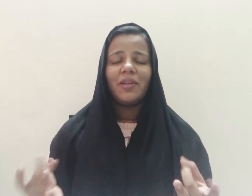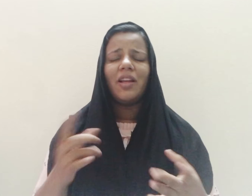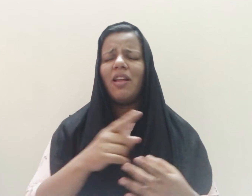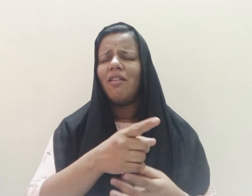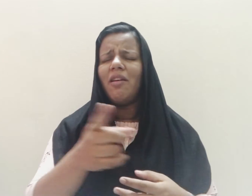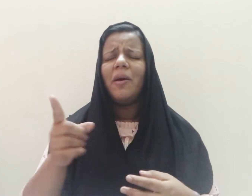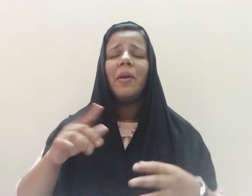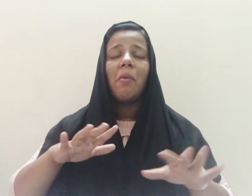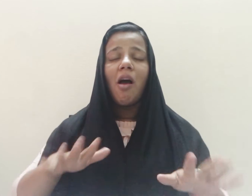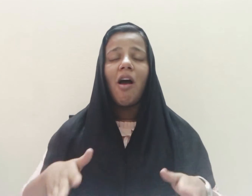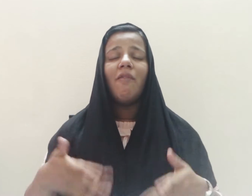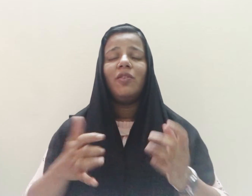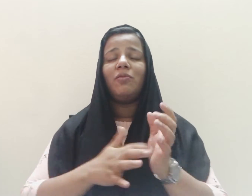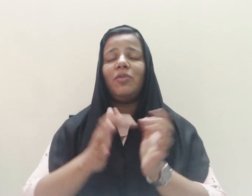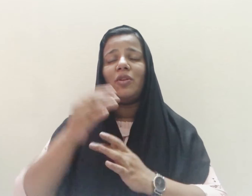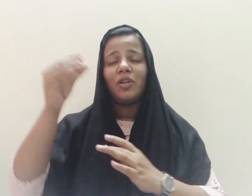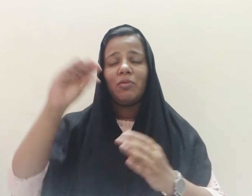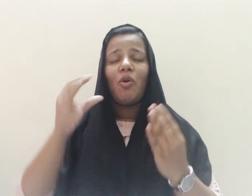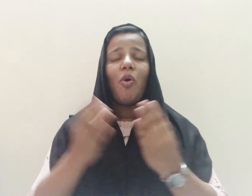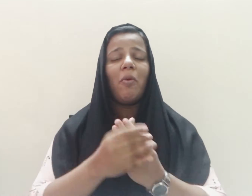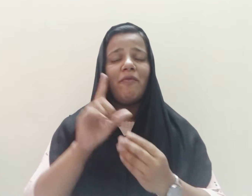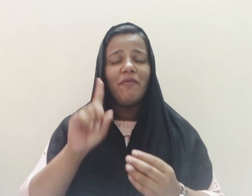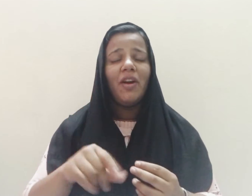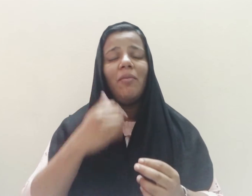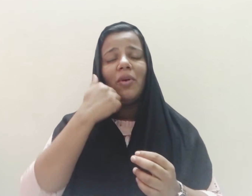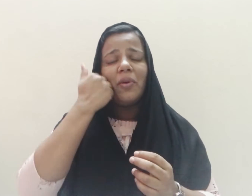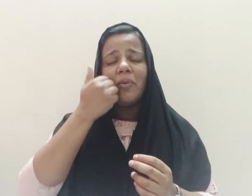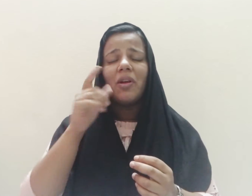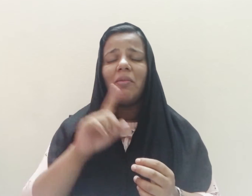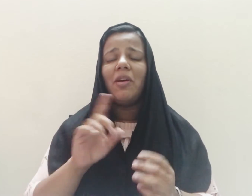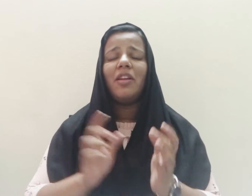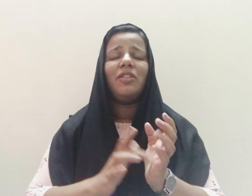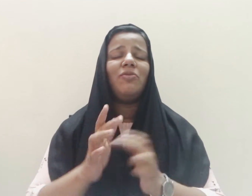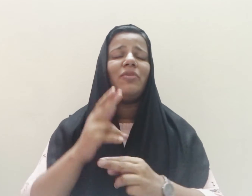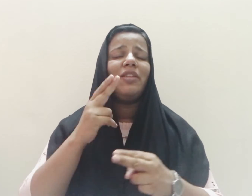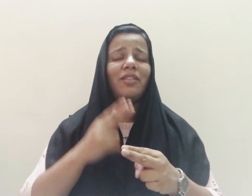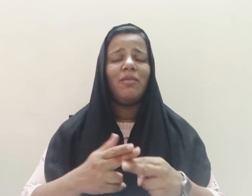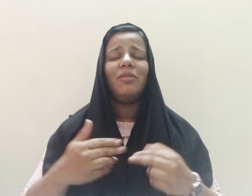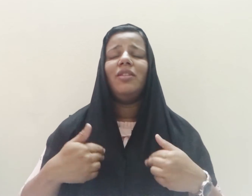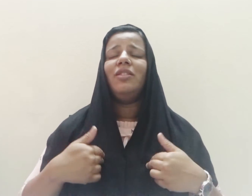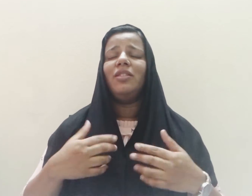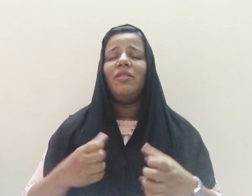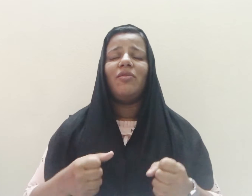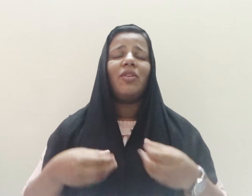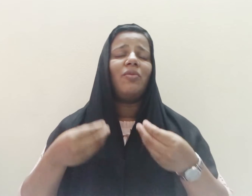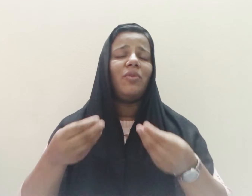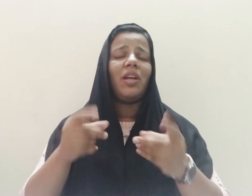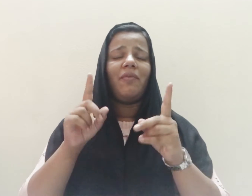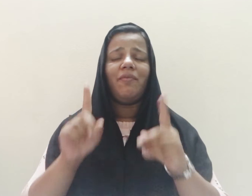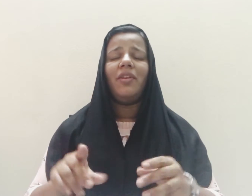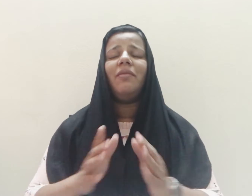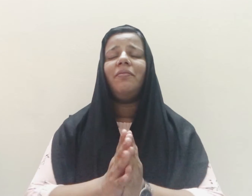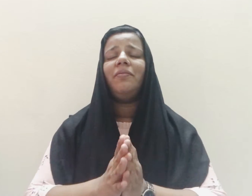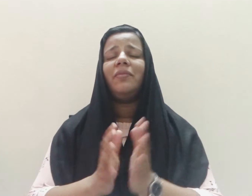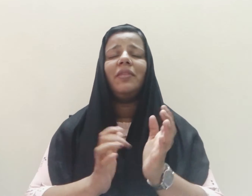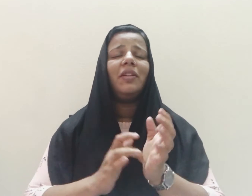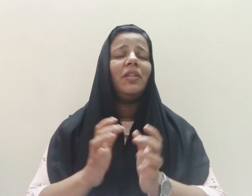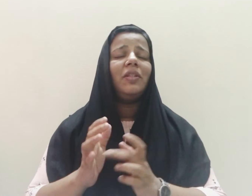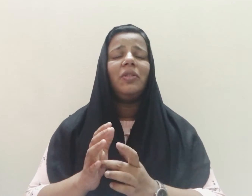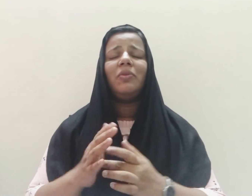ഓരോ ആവശ്യങ്ങളും അങ്ങയുടെ കൃപയുണ്ടാണ്. രോഗികളായിട്ടുള്ളവരുണ്ടെങ്കിൽ അവർ യേശു ക്രിസ്തുവിൻ്റെ നാമത്തിൽ സൗഖ്യമാകണമേ. അപ്പാ അപ്പാ അങ്ങയുടെ